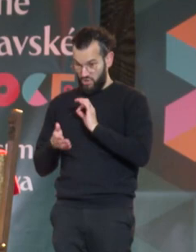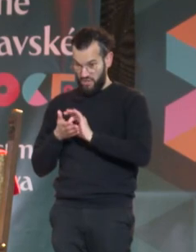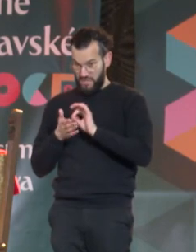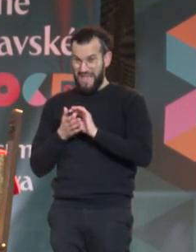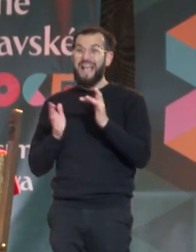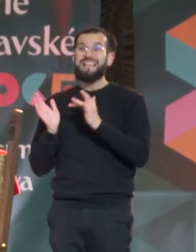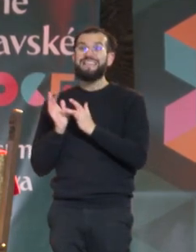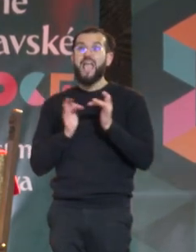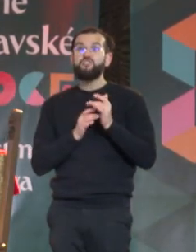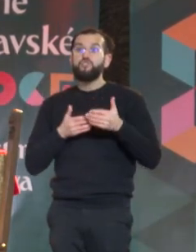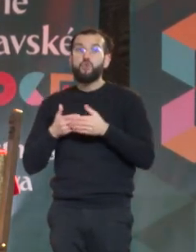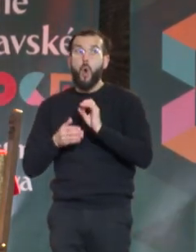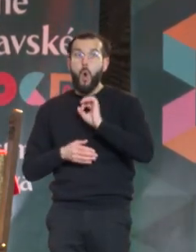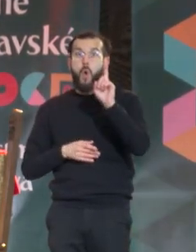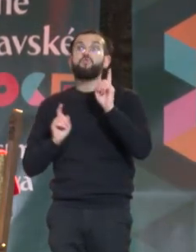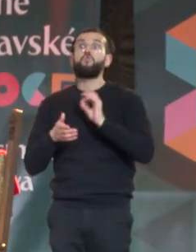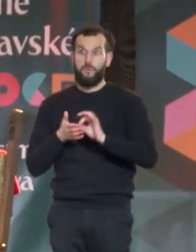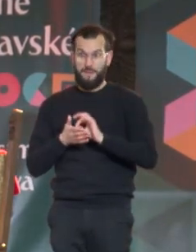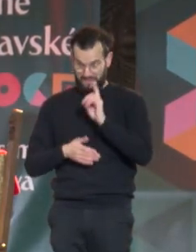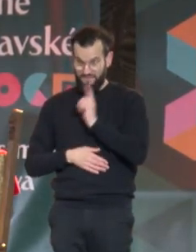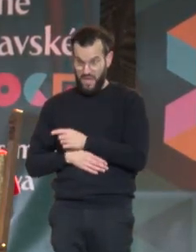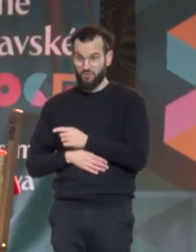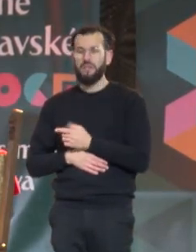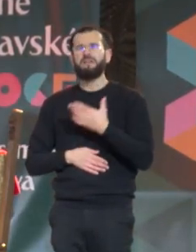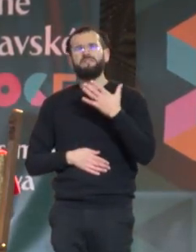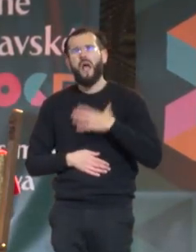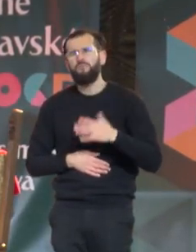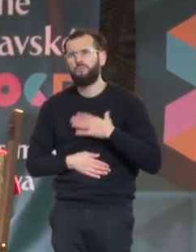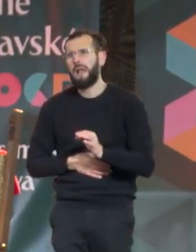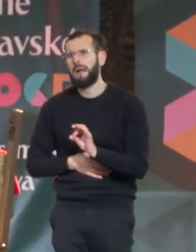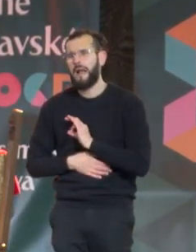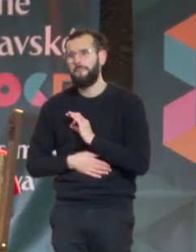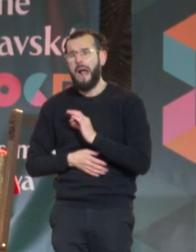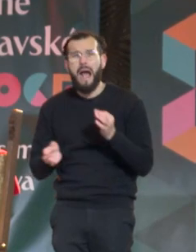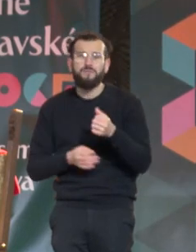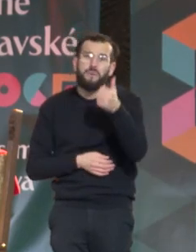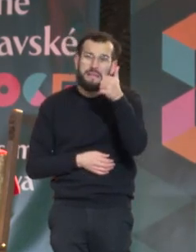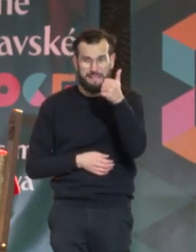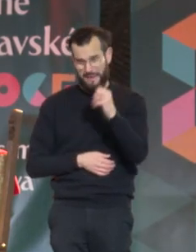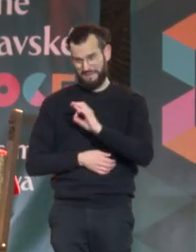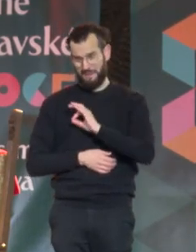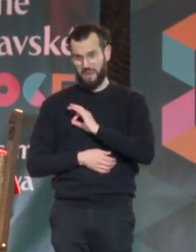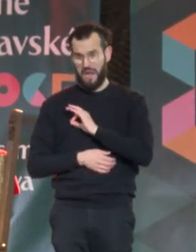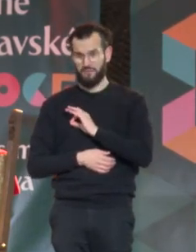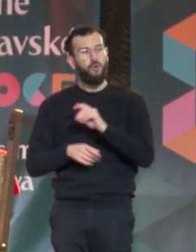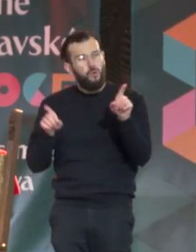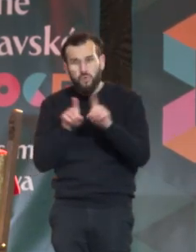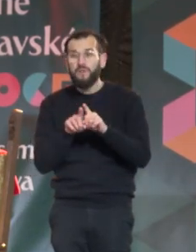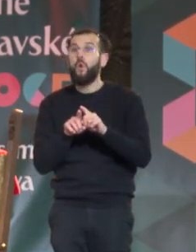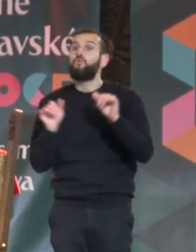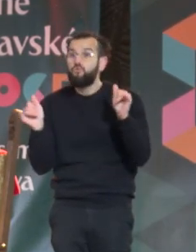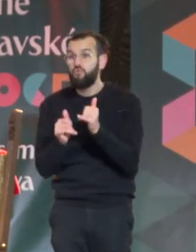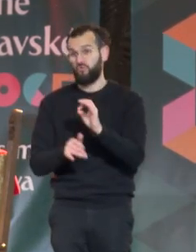Ježiškovi? Že si prajem kamaráta. Stačí mi jeden. Pokojne malý, ale skutočný.